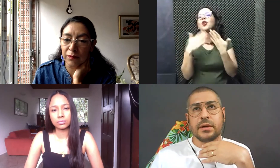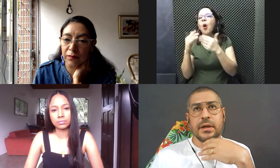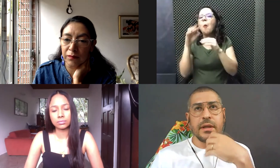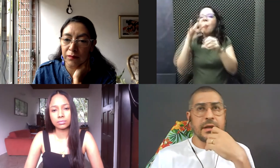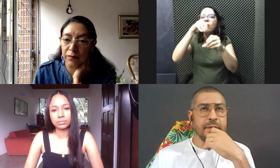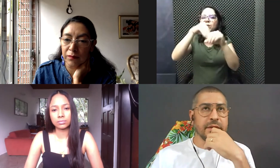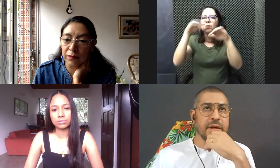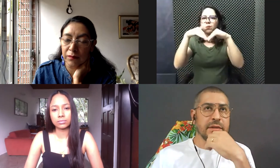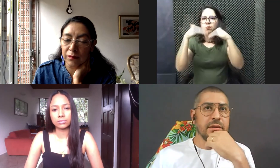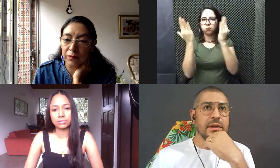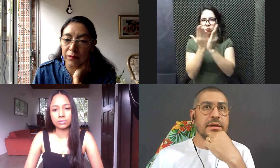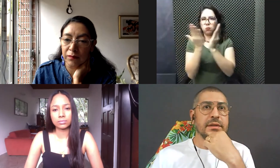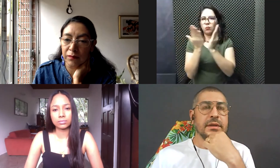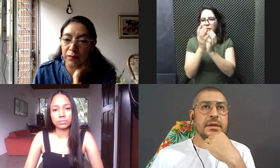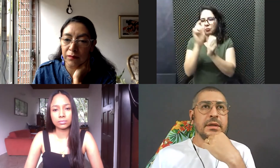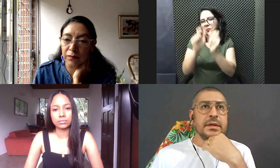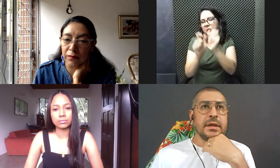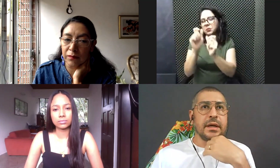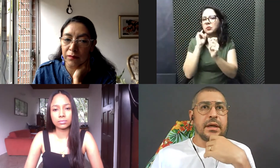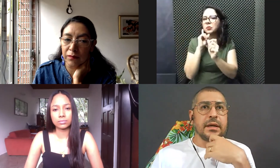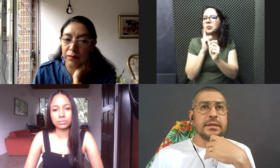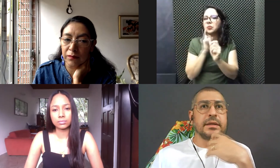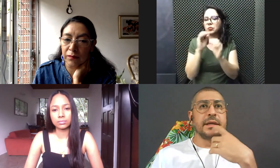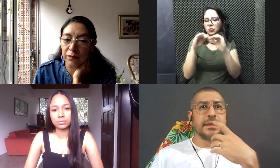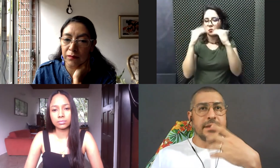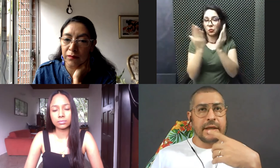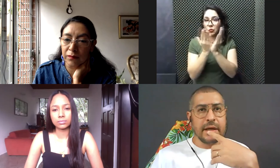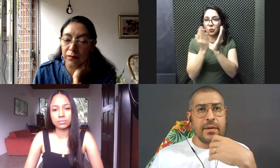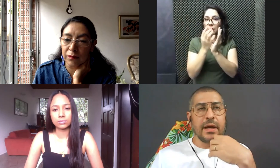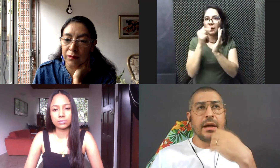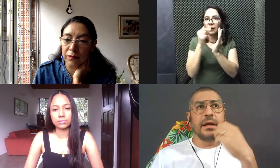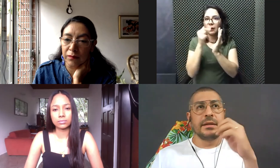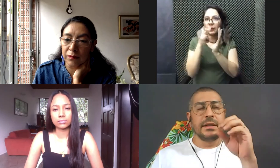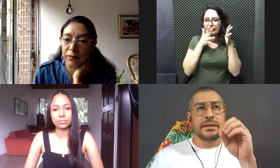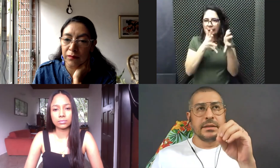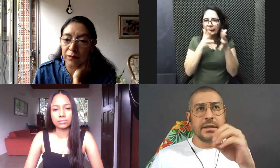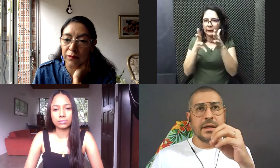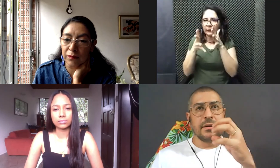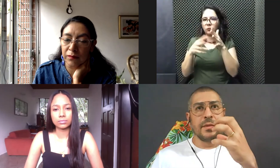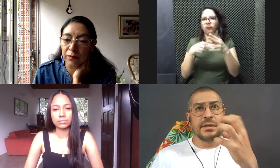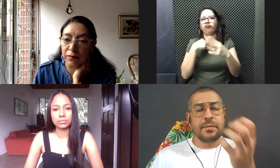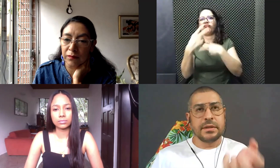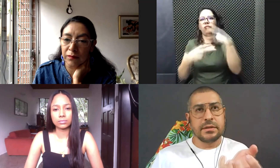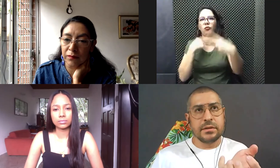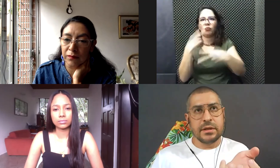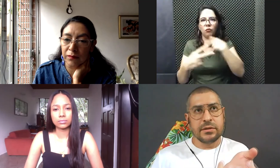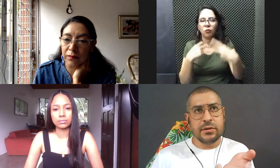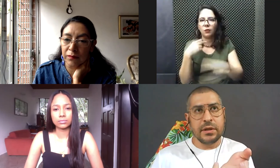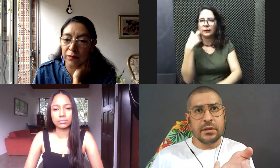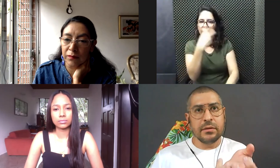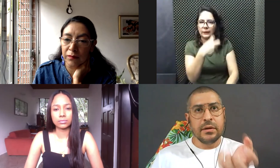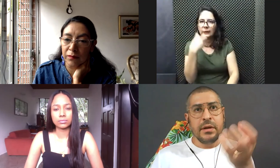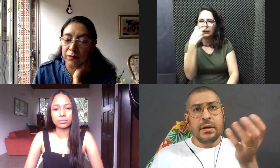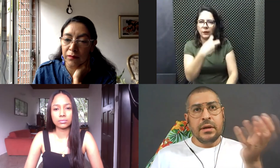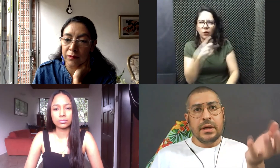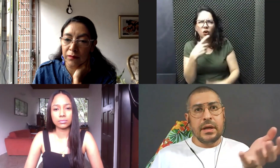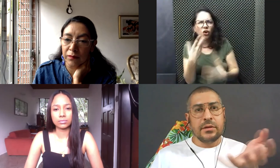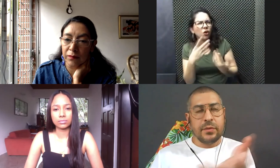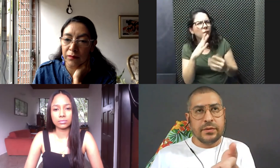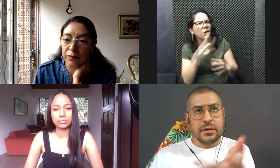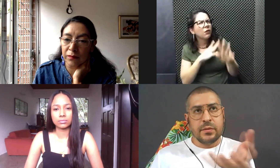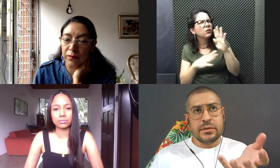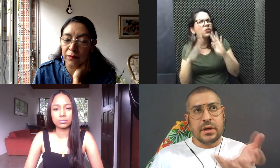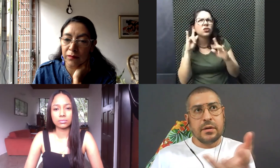colegios de las personas sordas se les enseña a hablar, se les enseña como esta apreciación del sonido, y